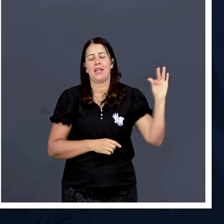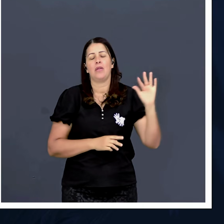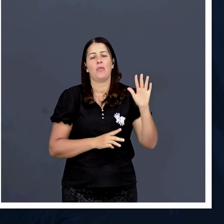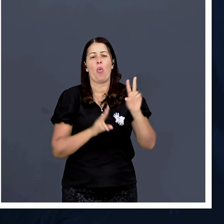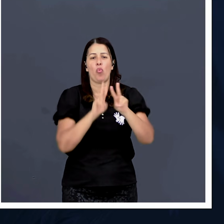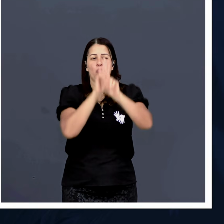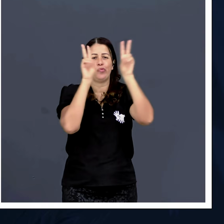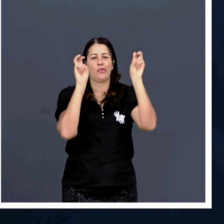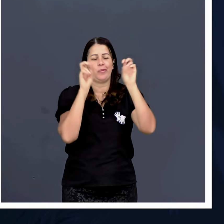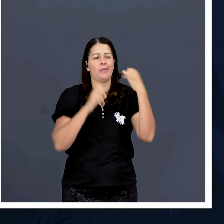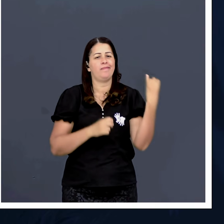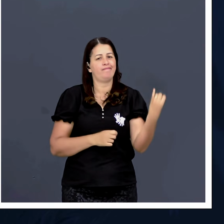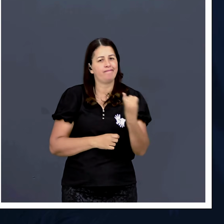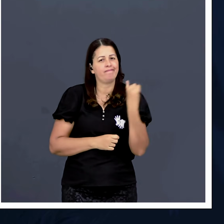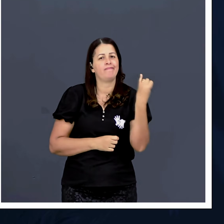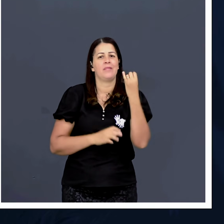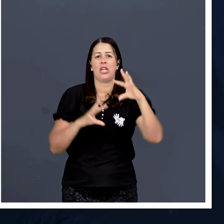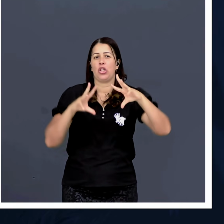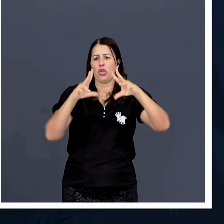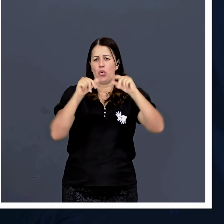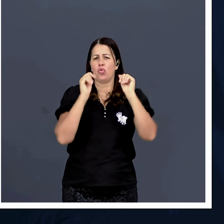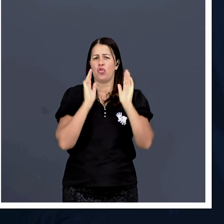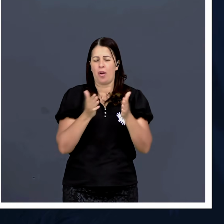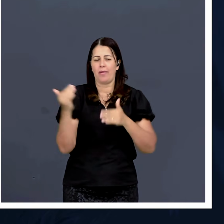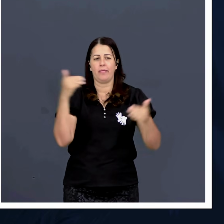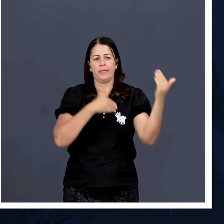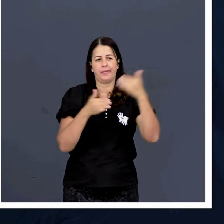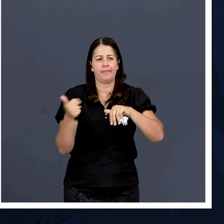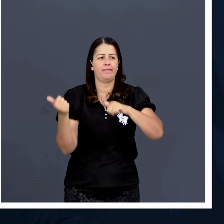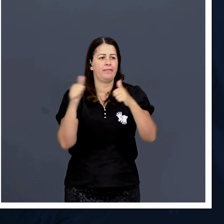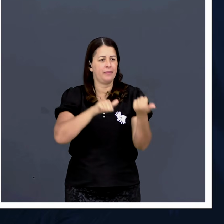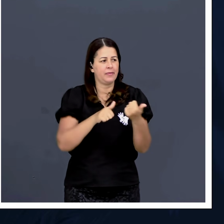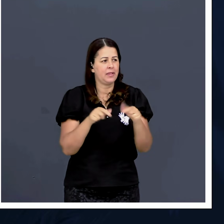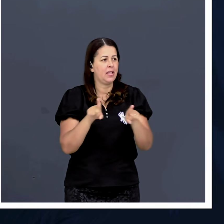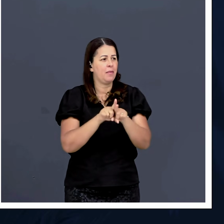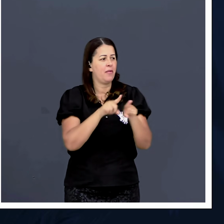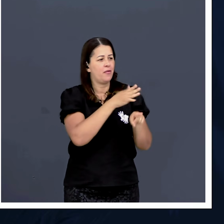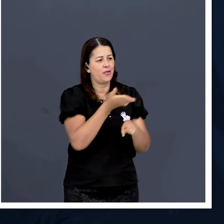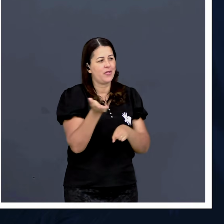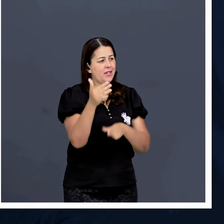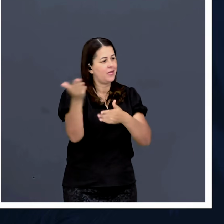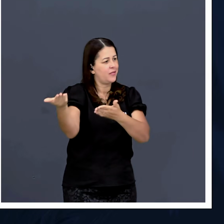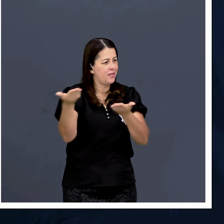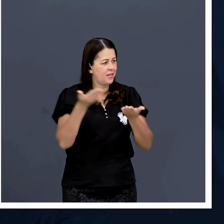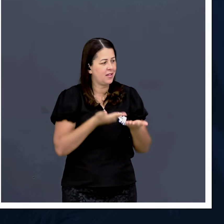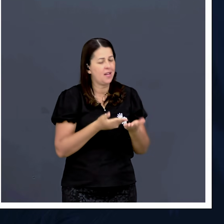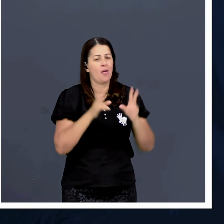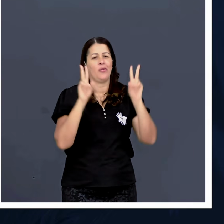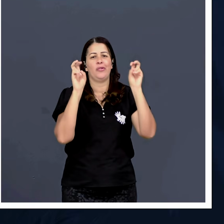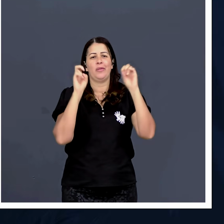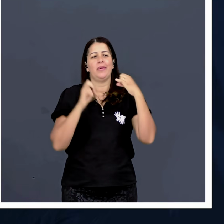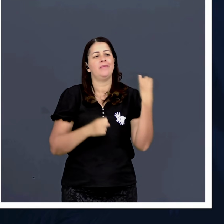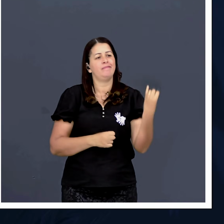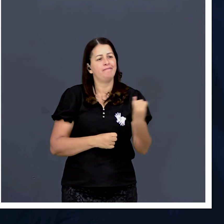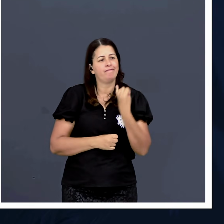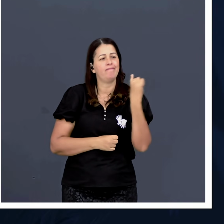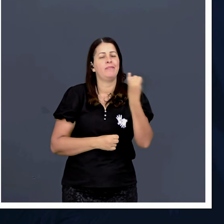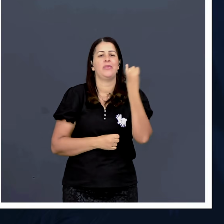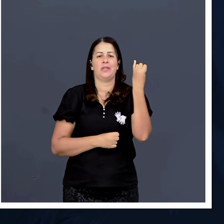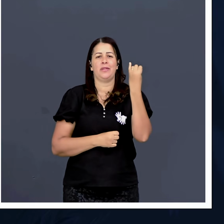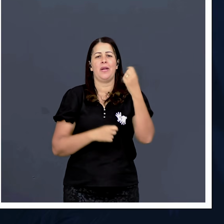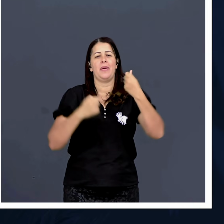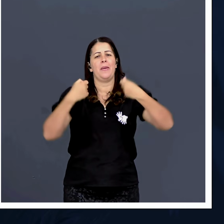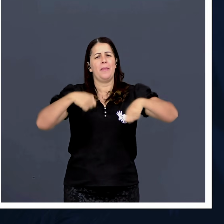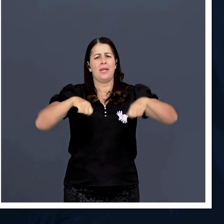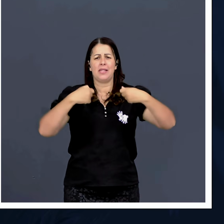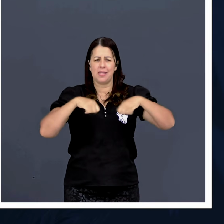super importante para todos que são membros da comunidade, para todos aqueles que nos visitam. É um tema muito importante para os dias atuais. Precisamos